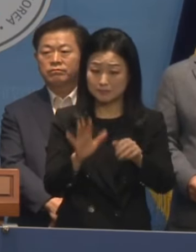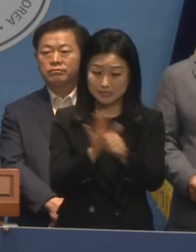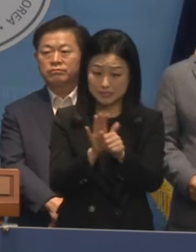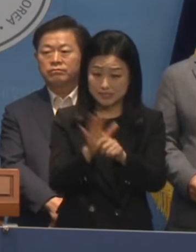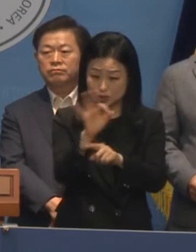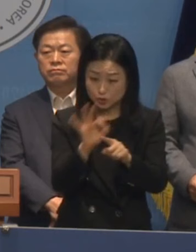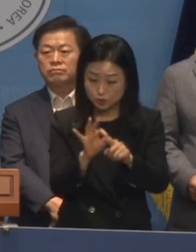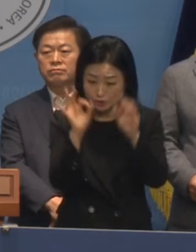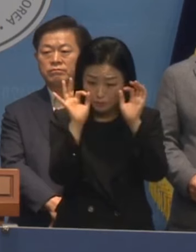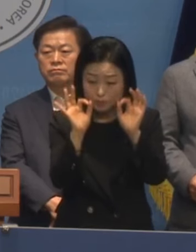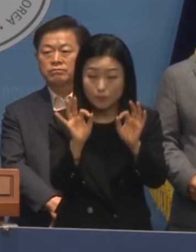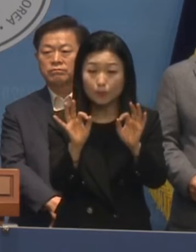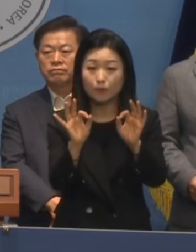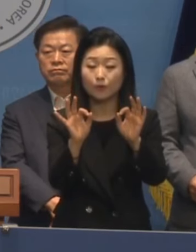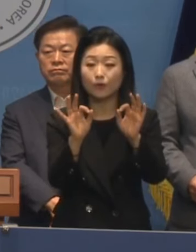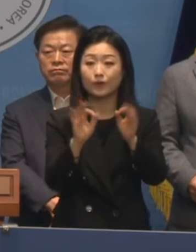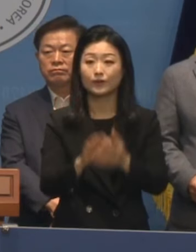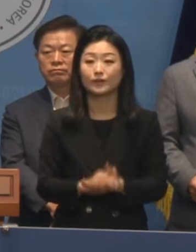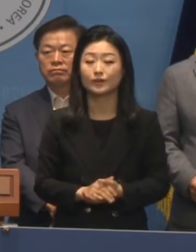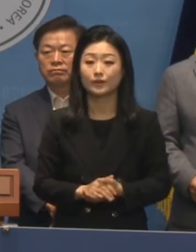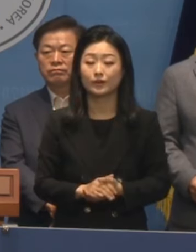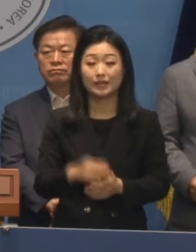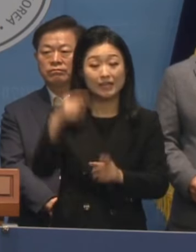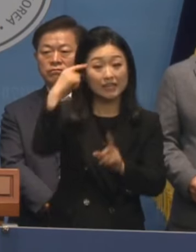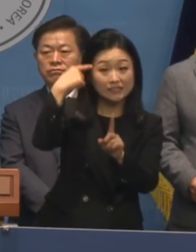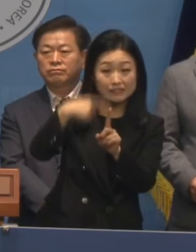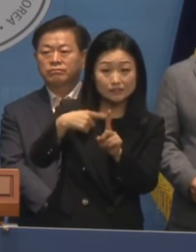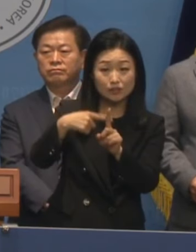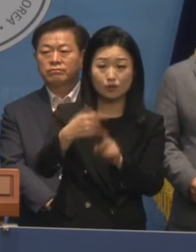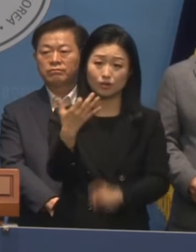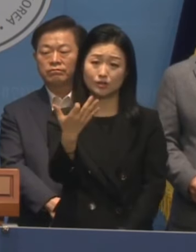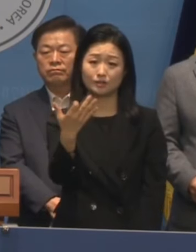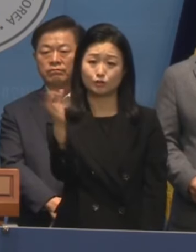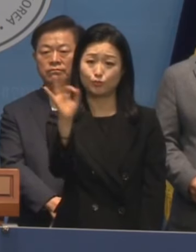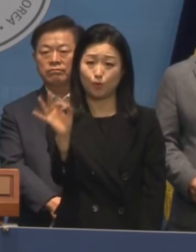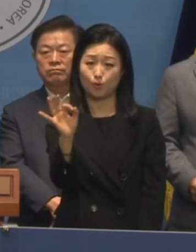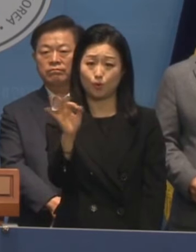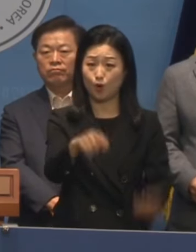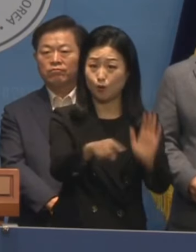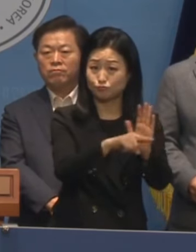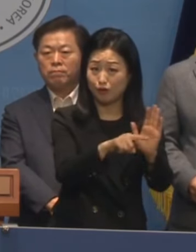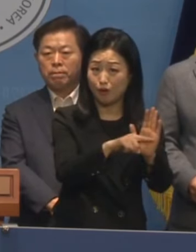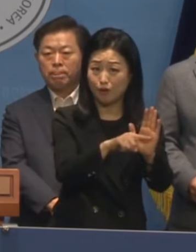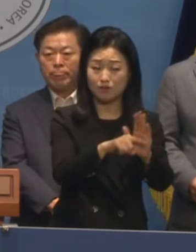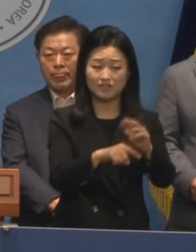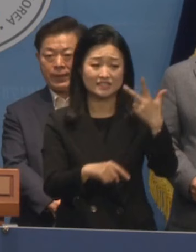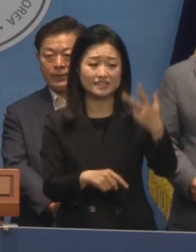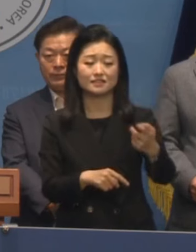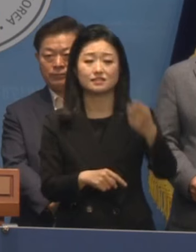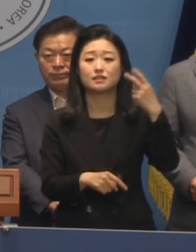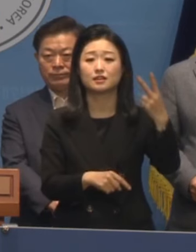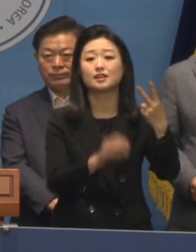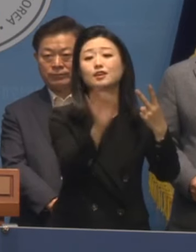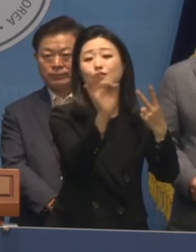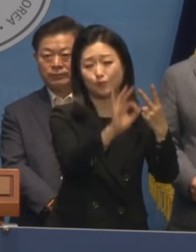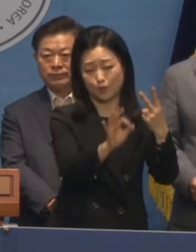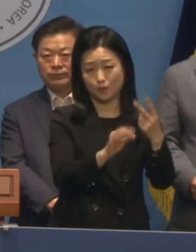갤럽 조사 정례 발표에서 긍정평가 19% 부정평가 72%